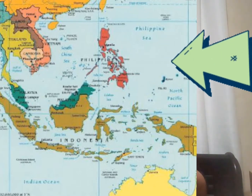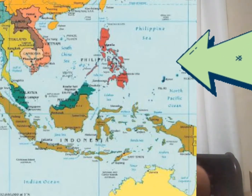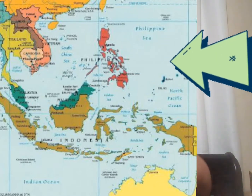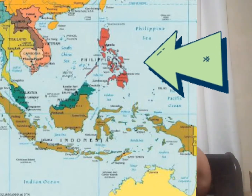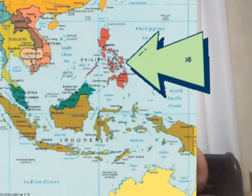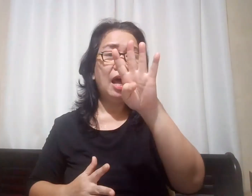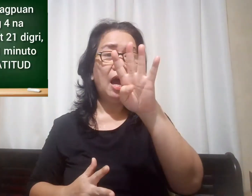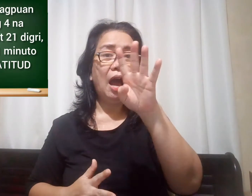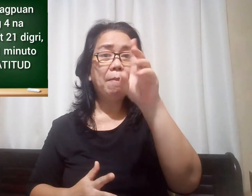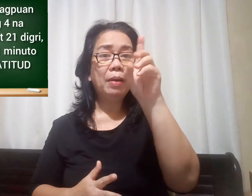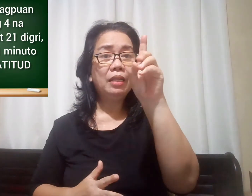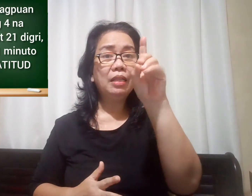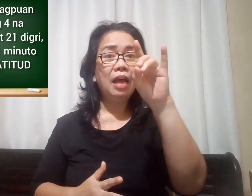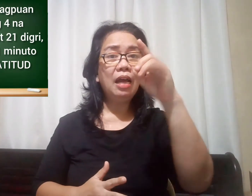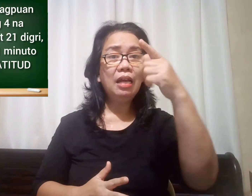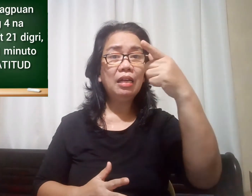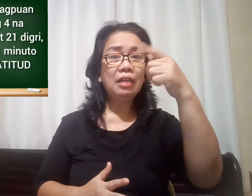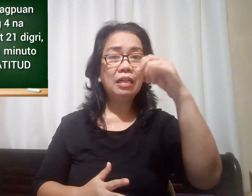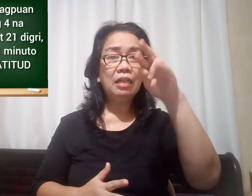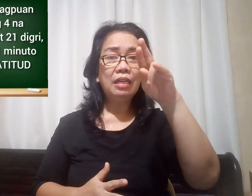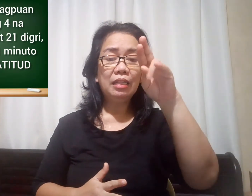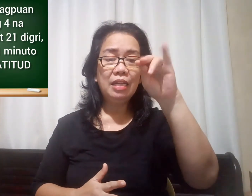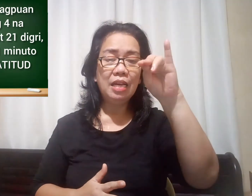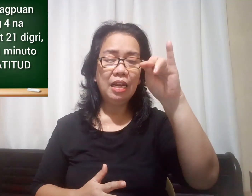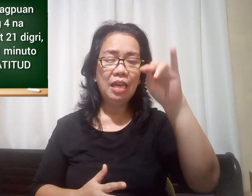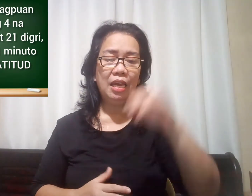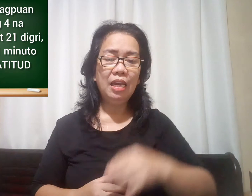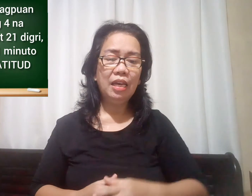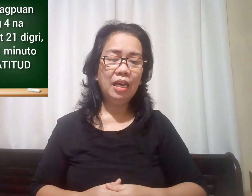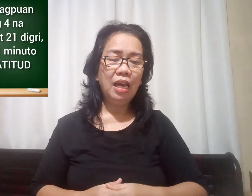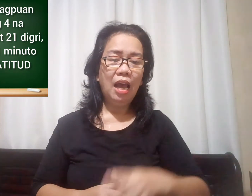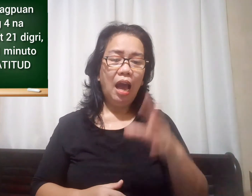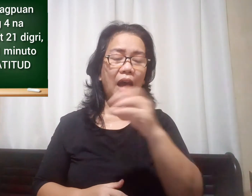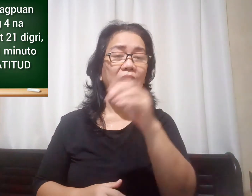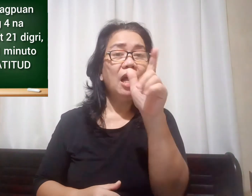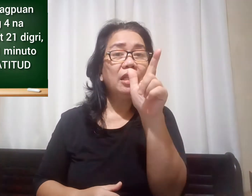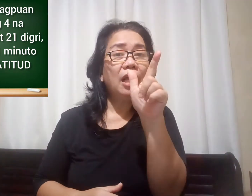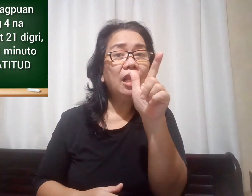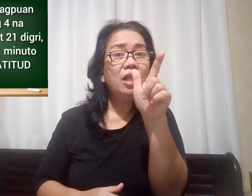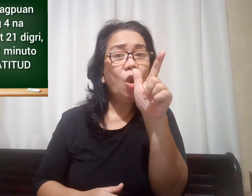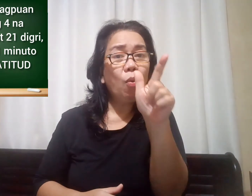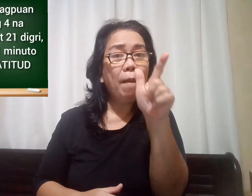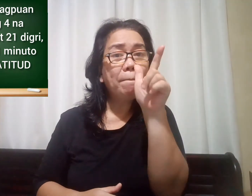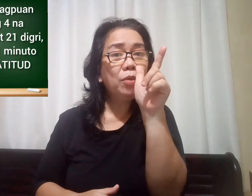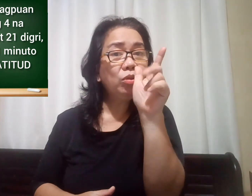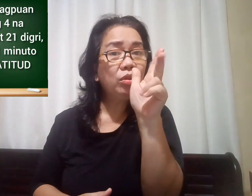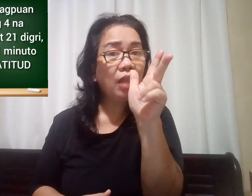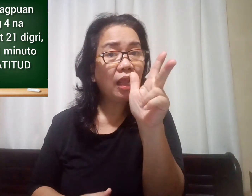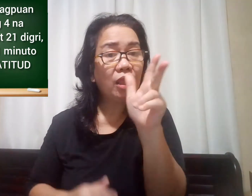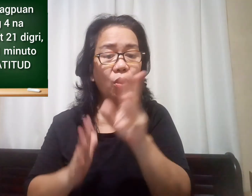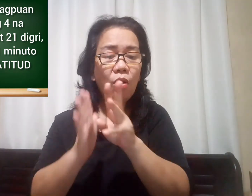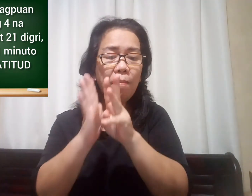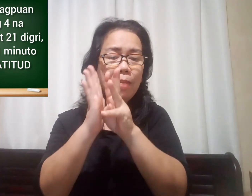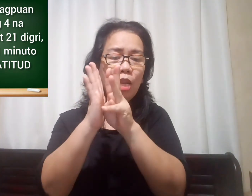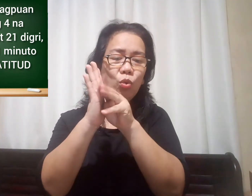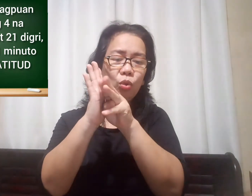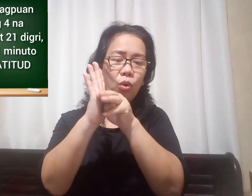ng apat na degree at 23 minuto